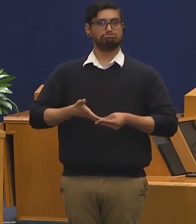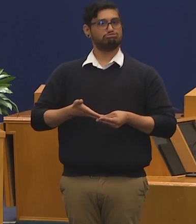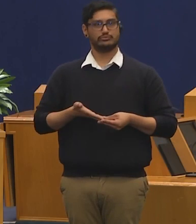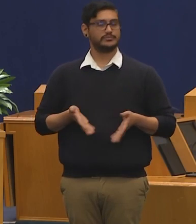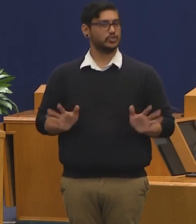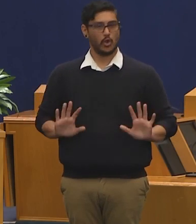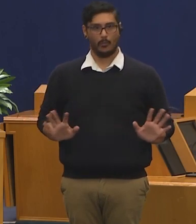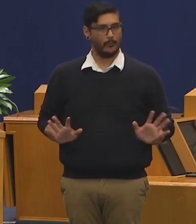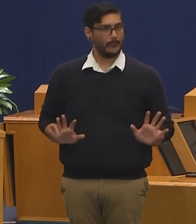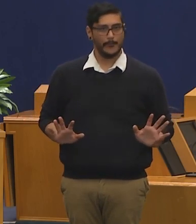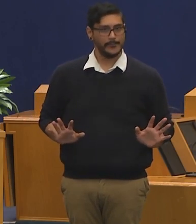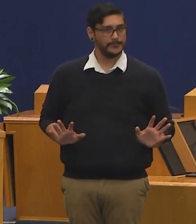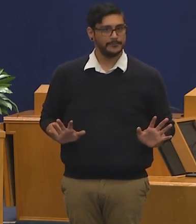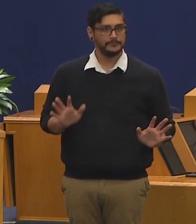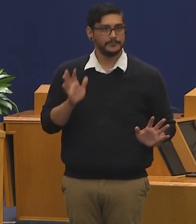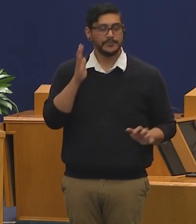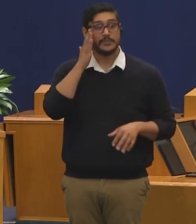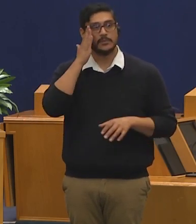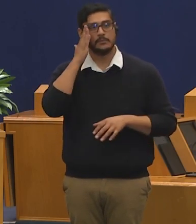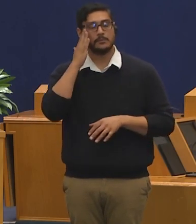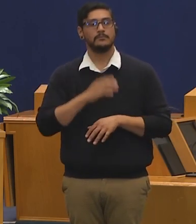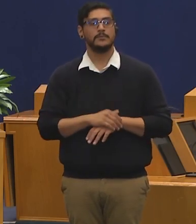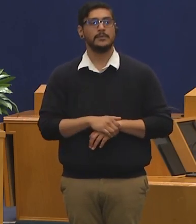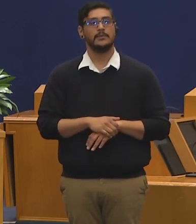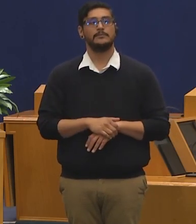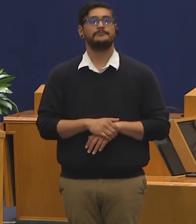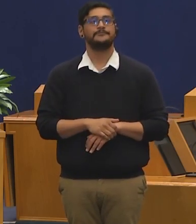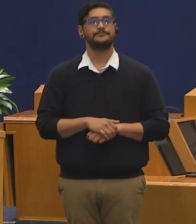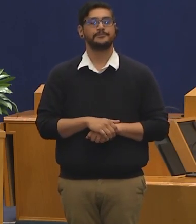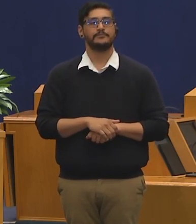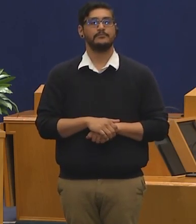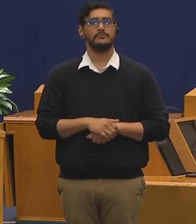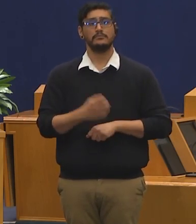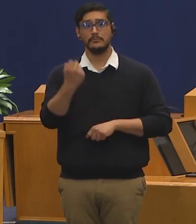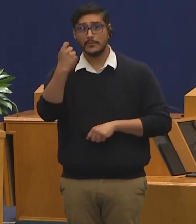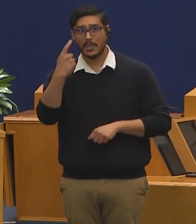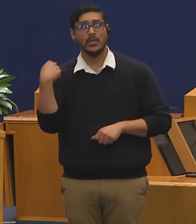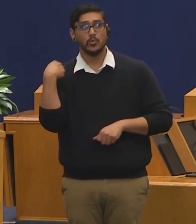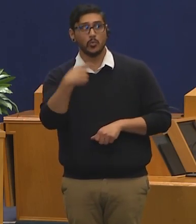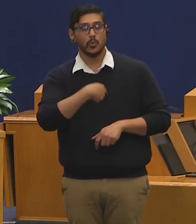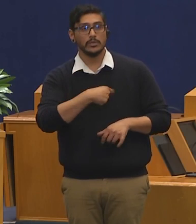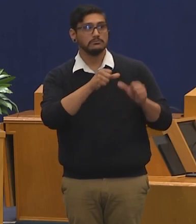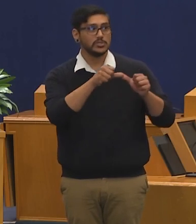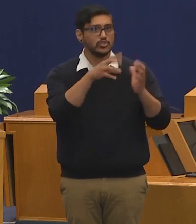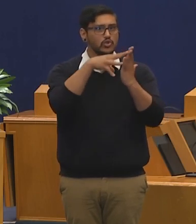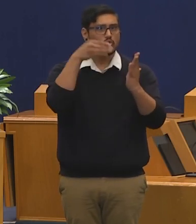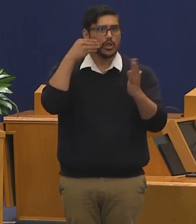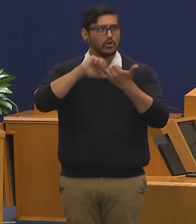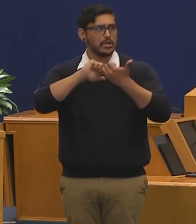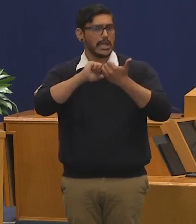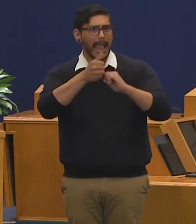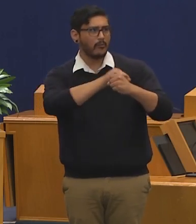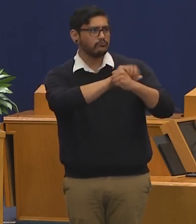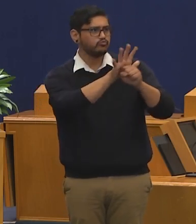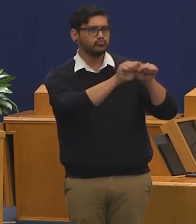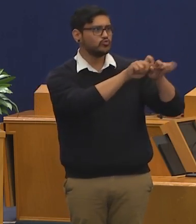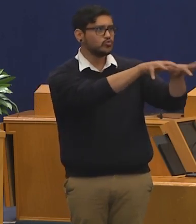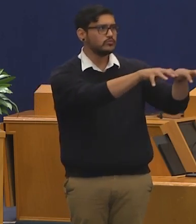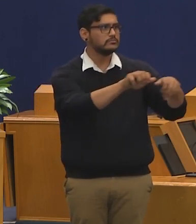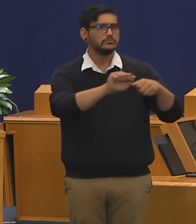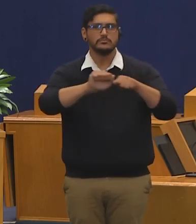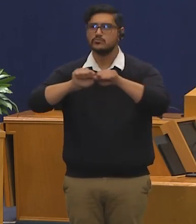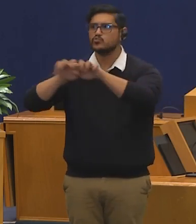a que continuamos viendo cómo COVID-19 se extiende por nuestra comunidad, la orden más seguro en